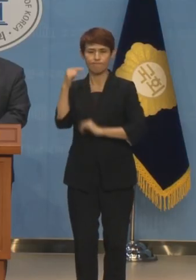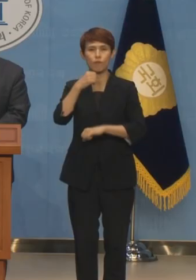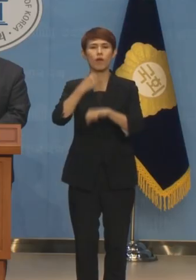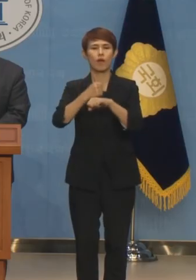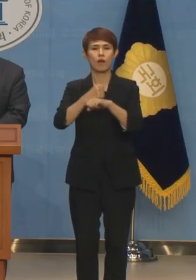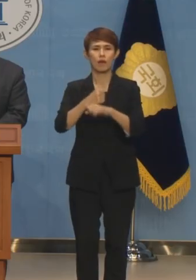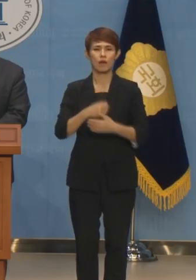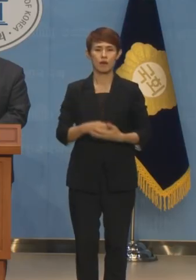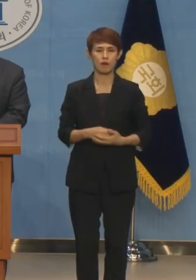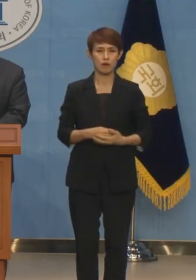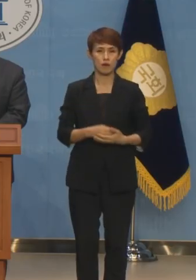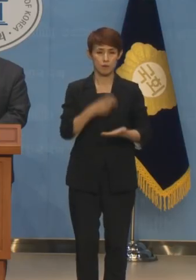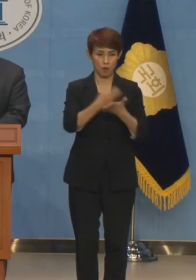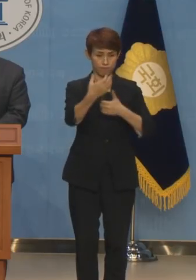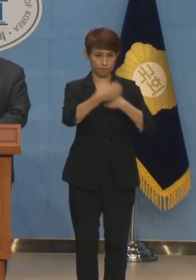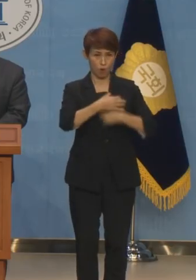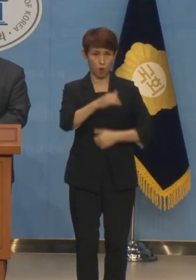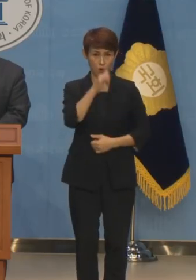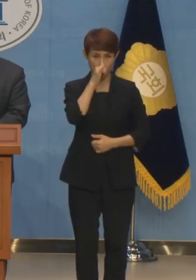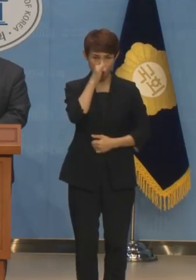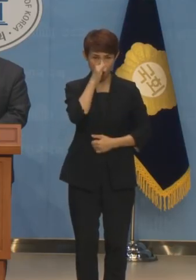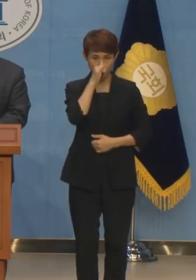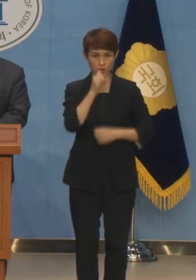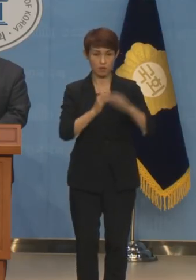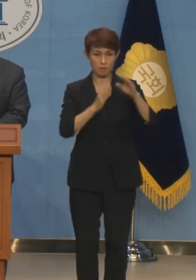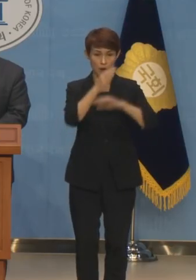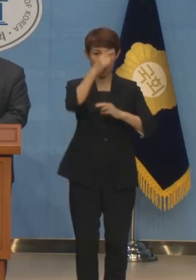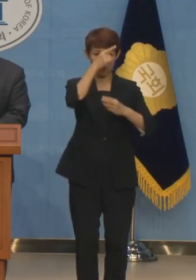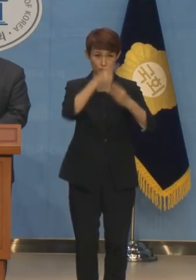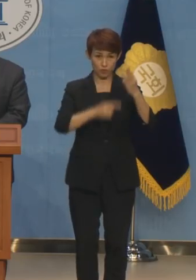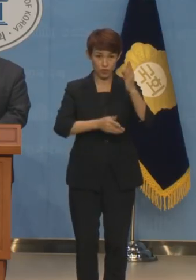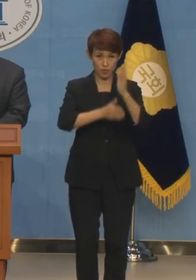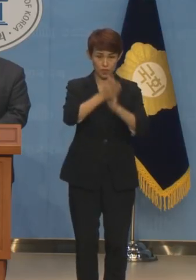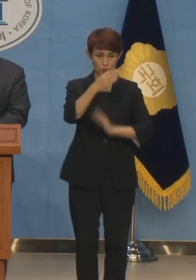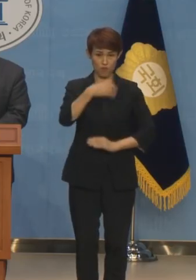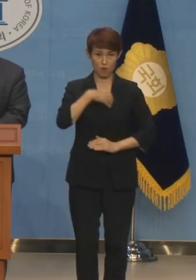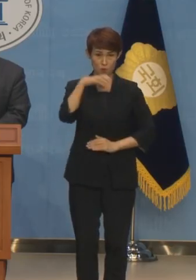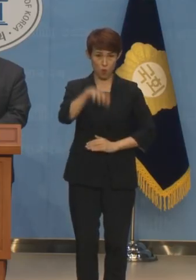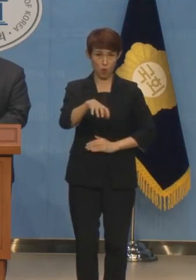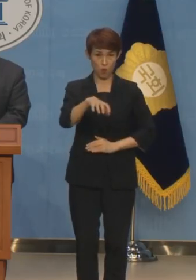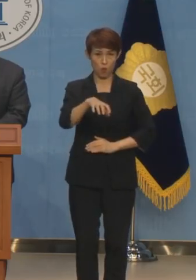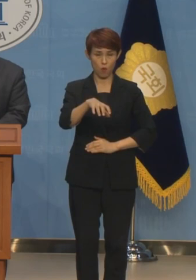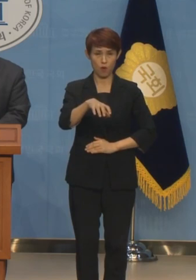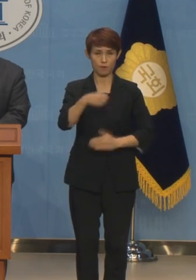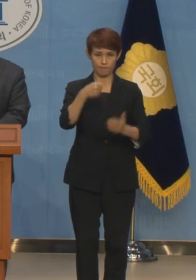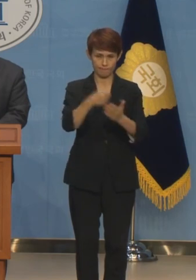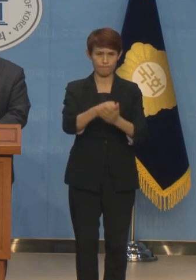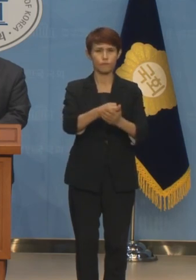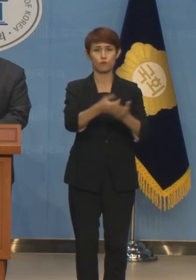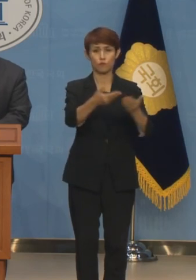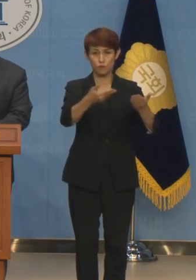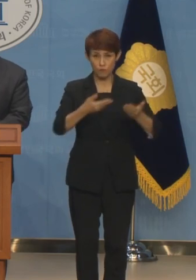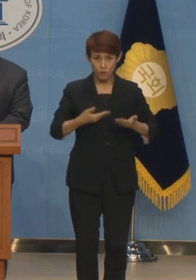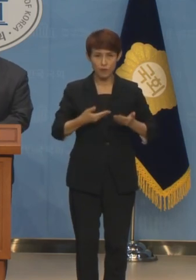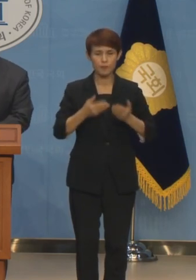법이 위임하는 바에 따라 파주시를 위험구역으로 설정하는 것도 적극 고려할 것입니다.